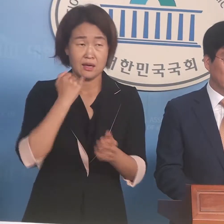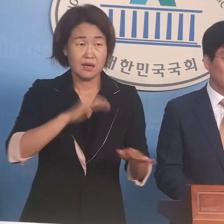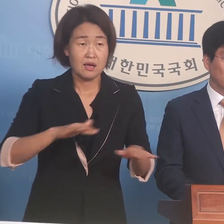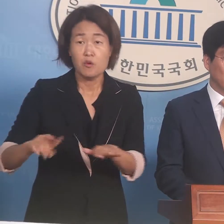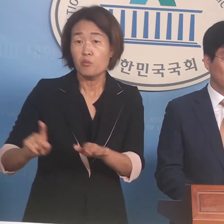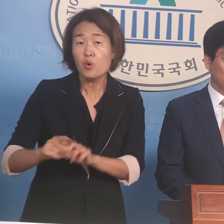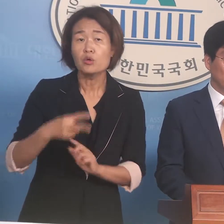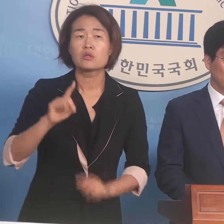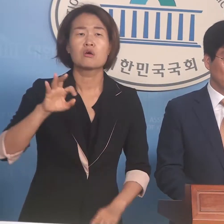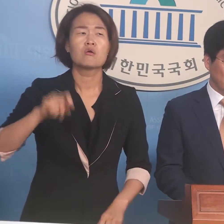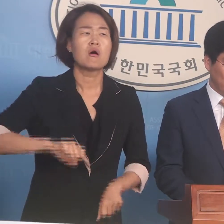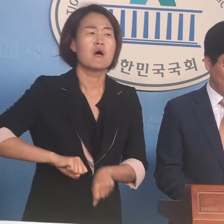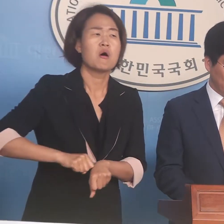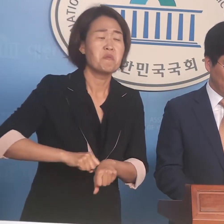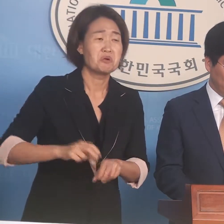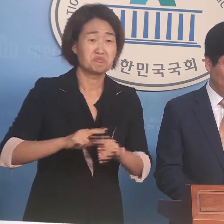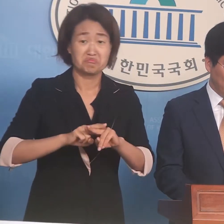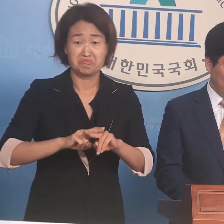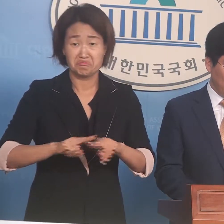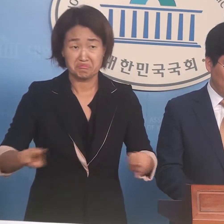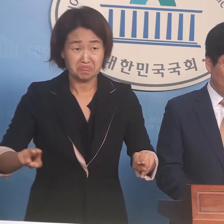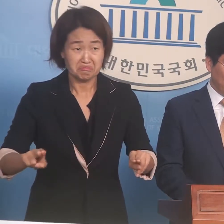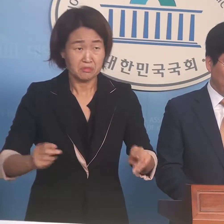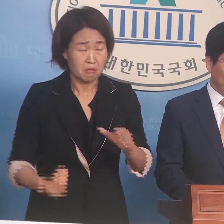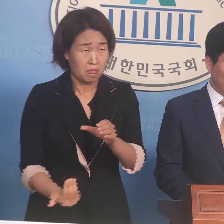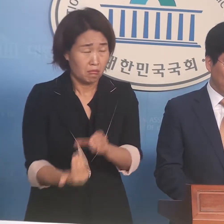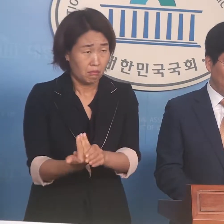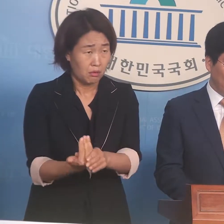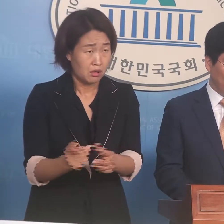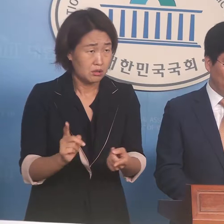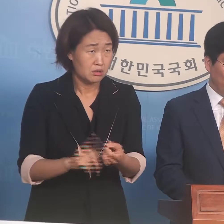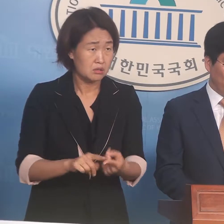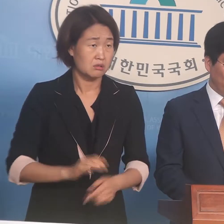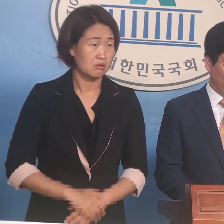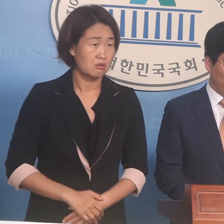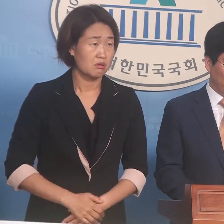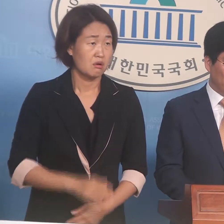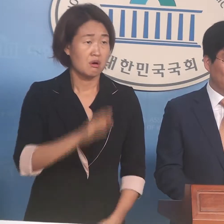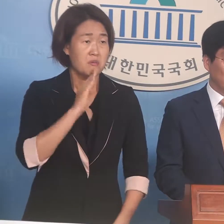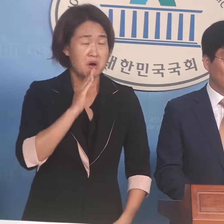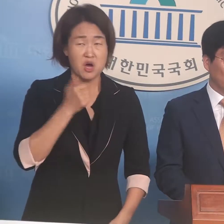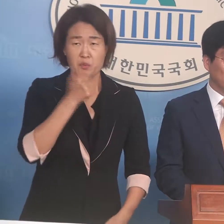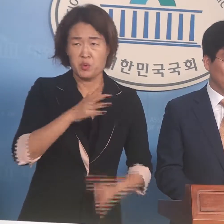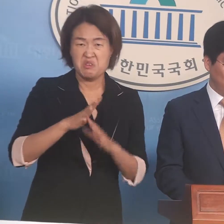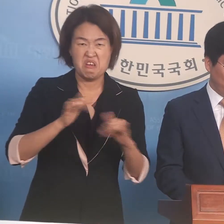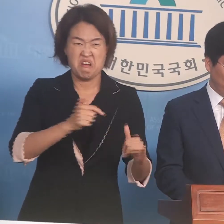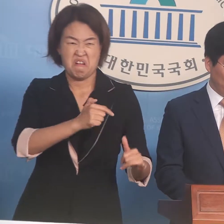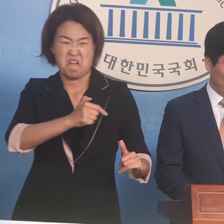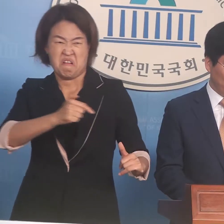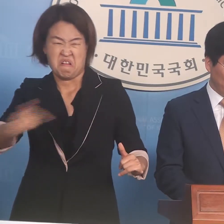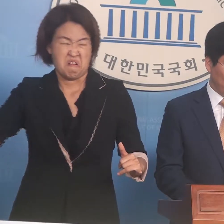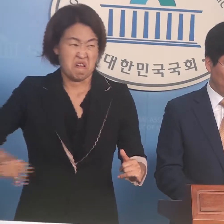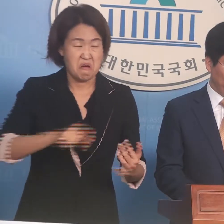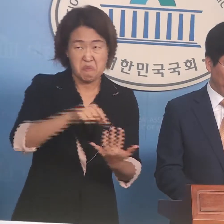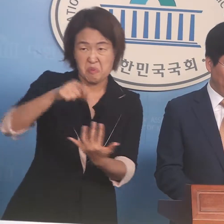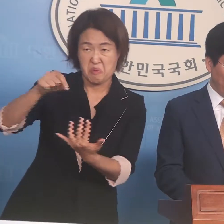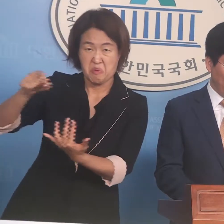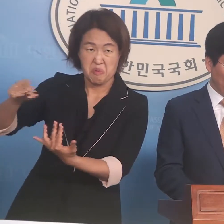대우조선해양 과징금 처분 취소 사건에서 김 위원장이 대규모로 변호인단을 구성해서 공세를 취하고